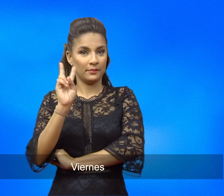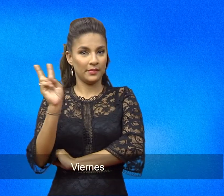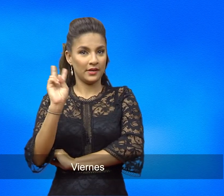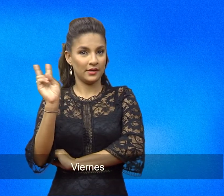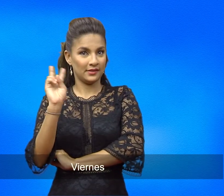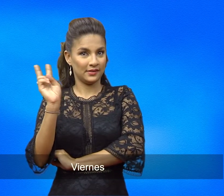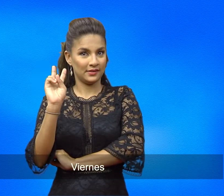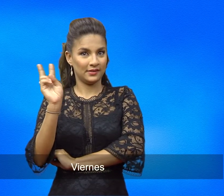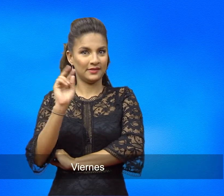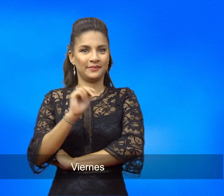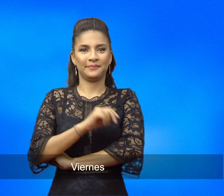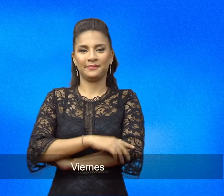viernes